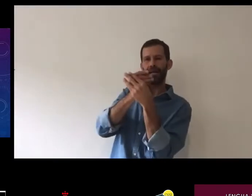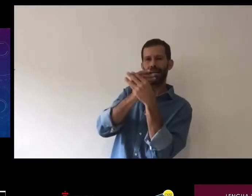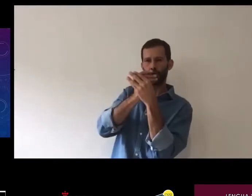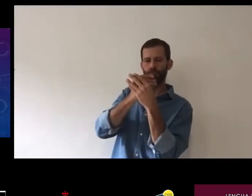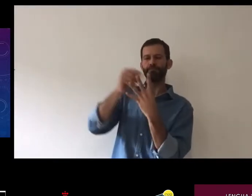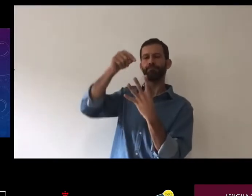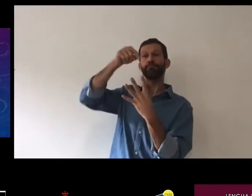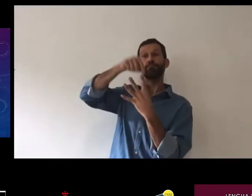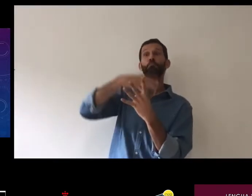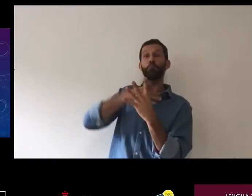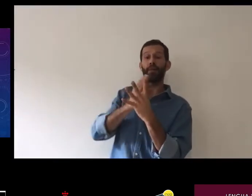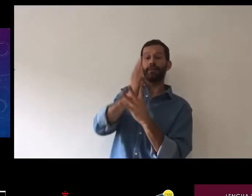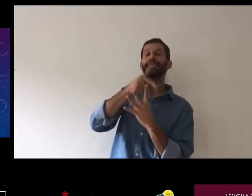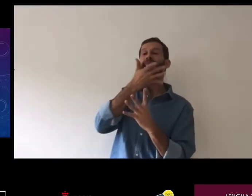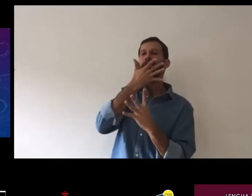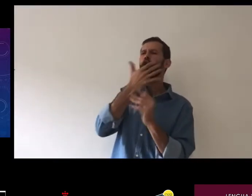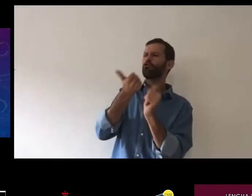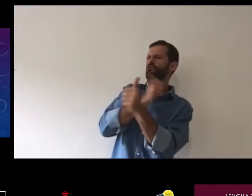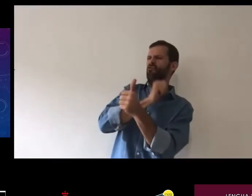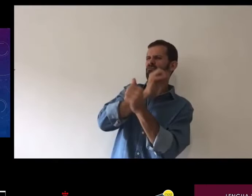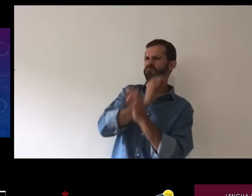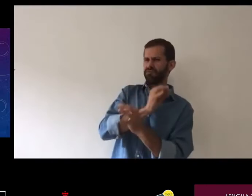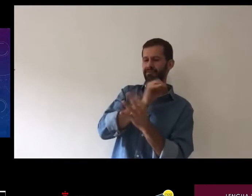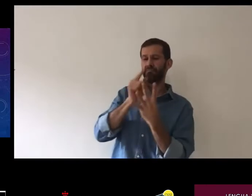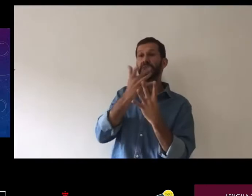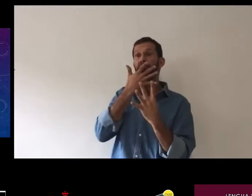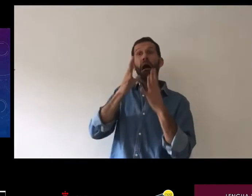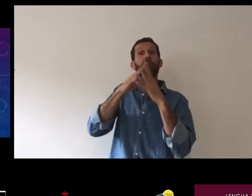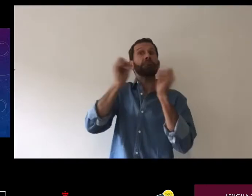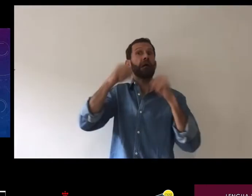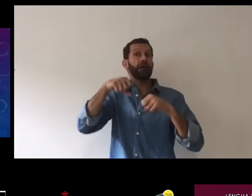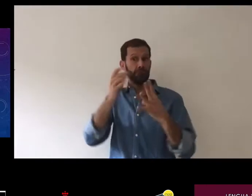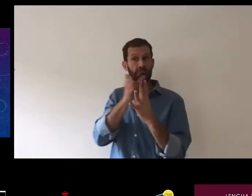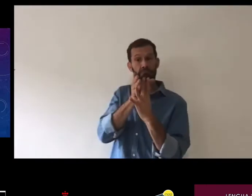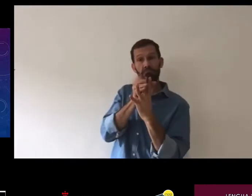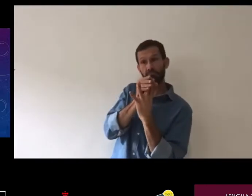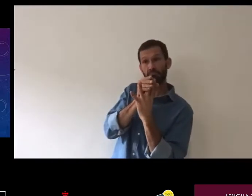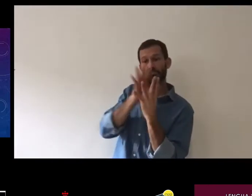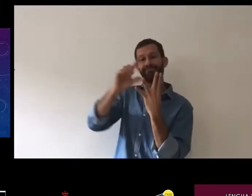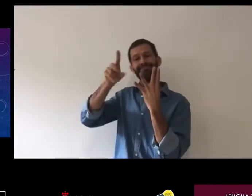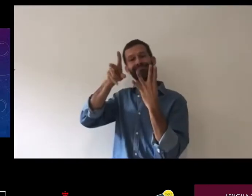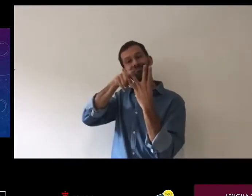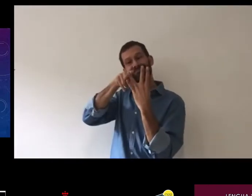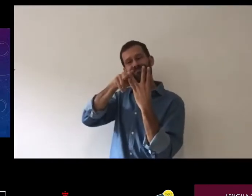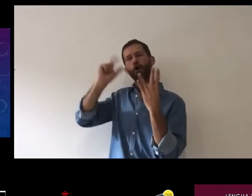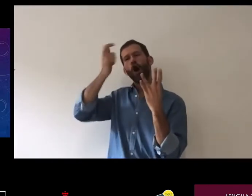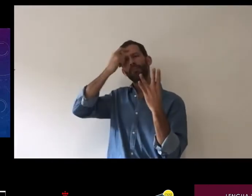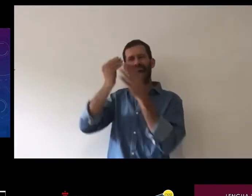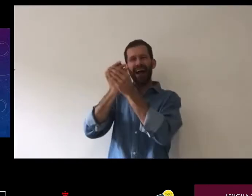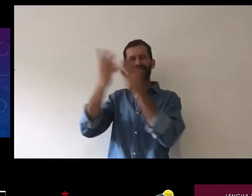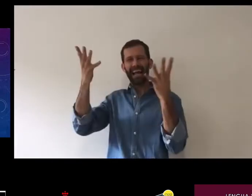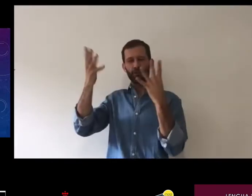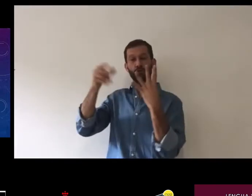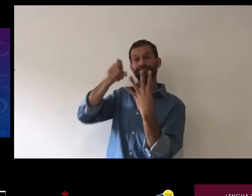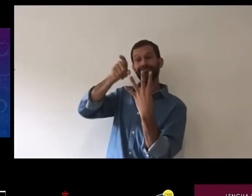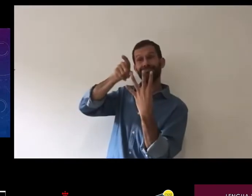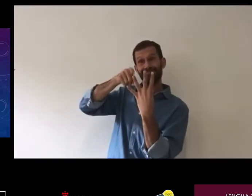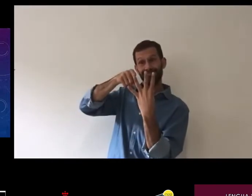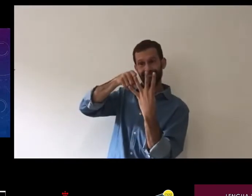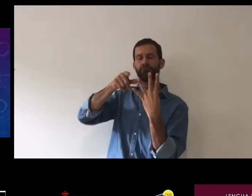que se utilizaban, por un lado, conceptos concretos, signos icónicos, por otro lado, signos